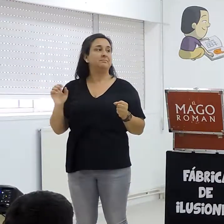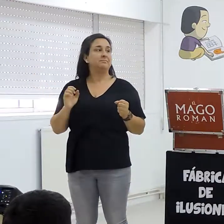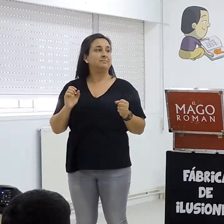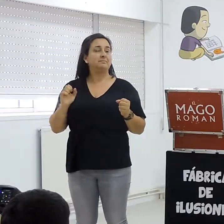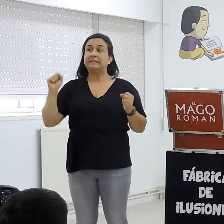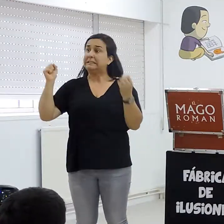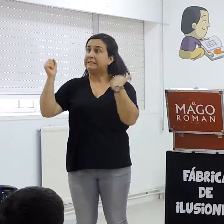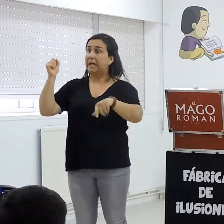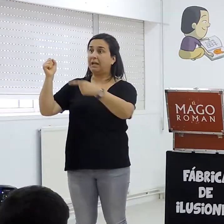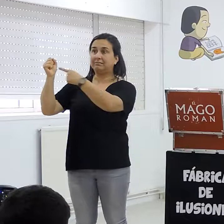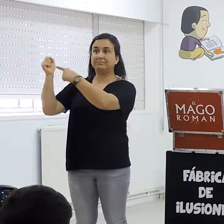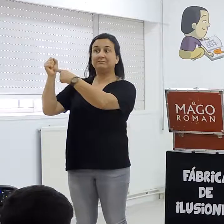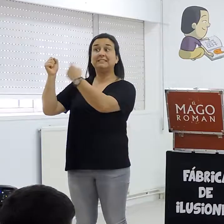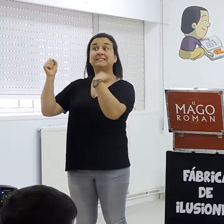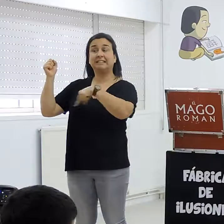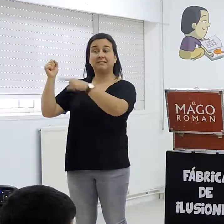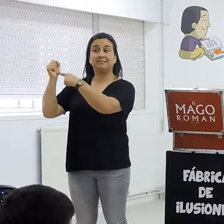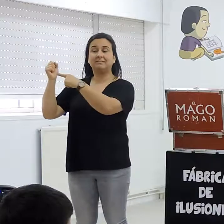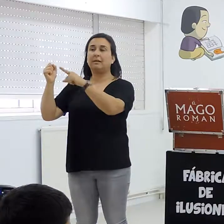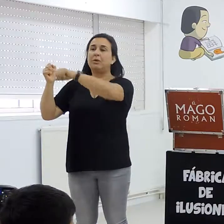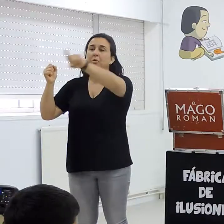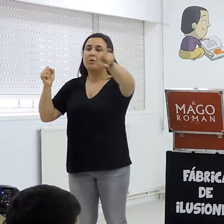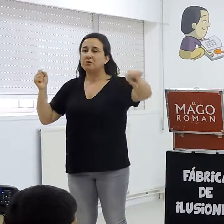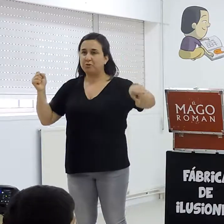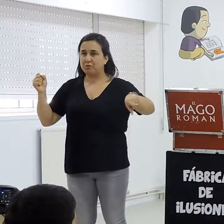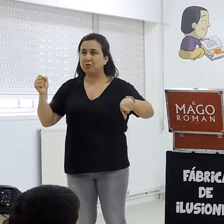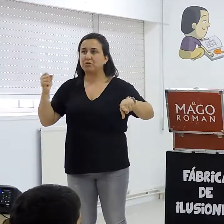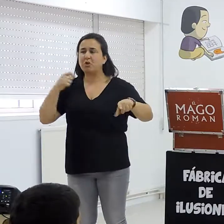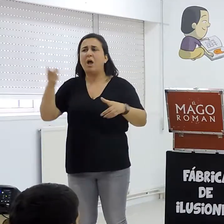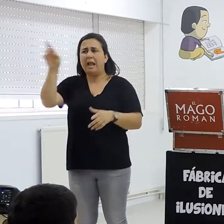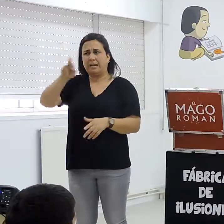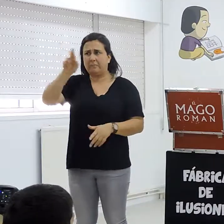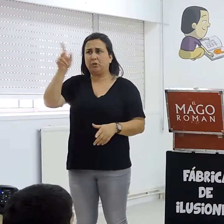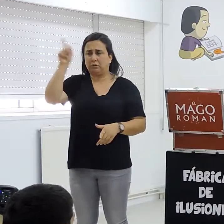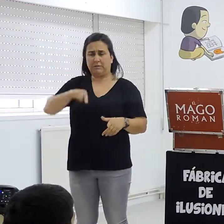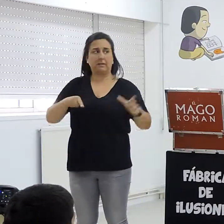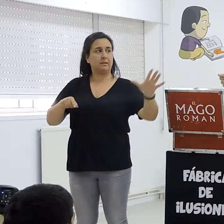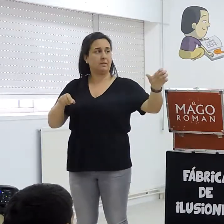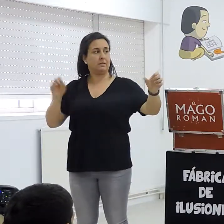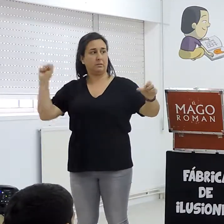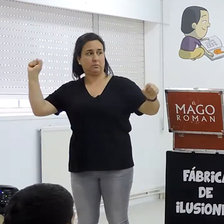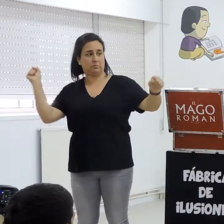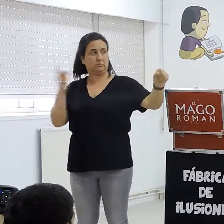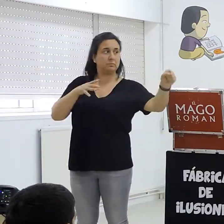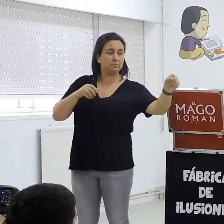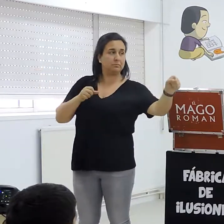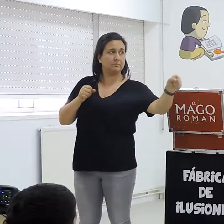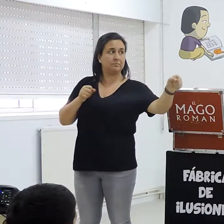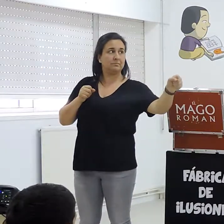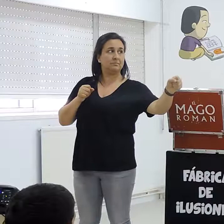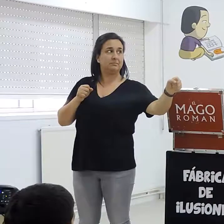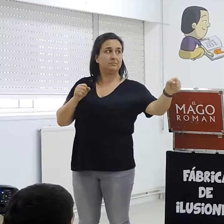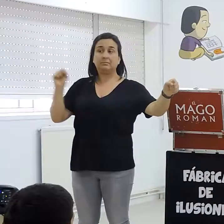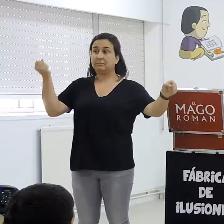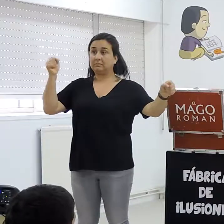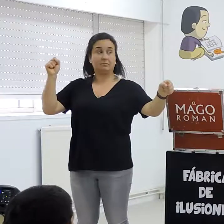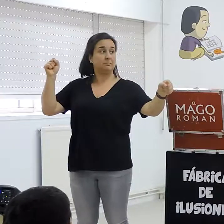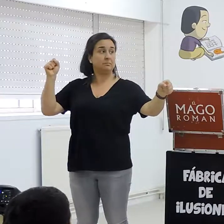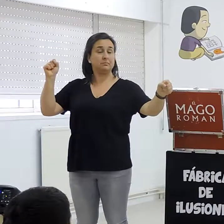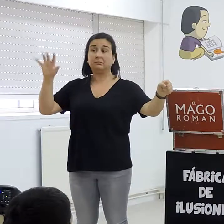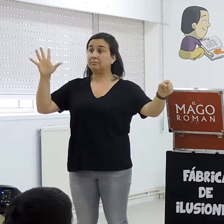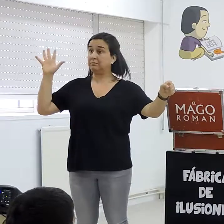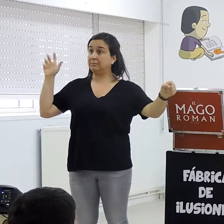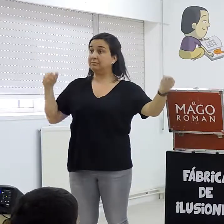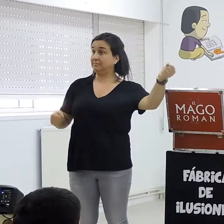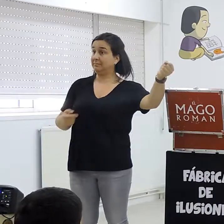Y ya está aquí el pañuelo. Pero como sois un público increíble, lo repito, de la mano derecha a la izquierda, fijaros. Y el pañuelo desaparece